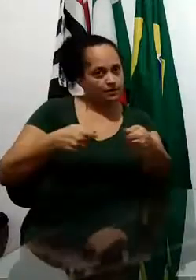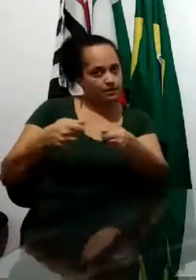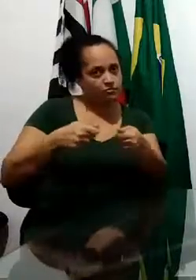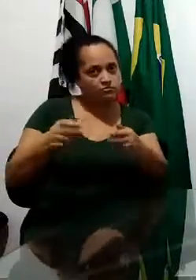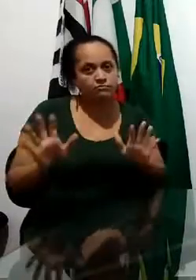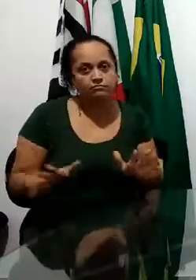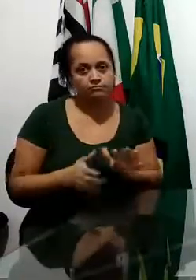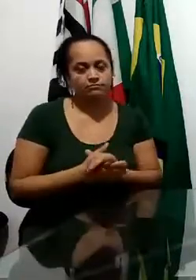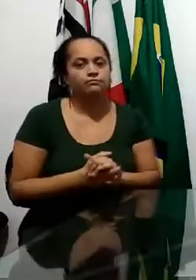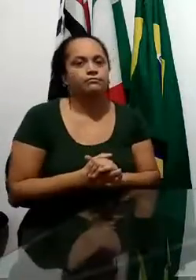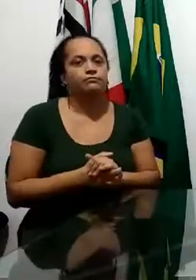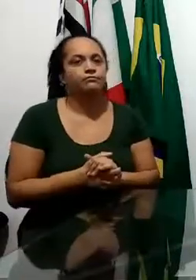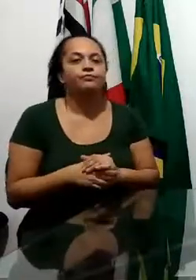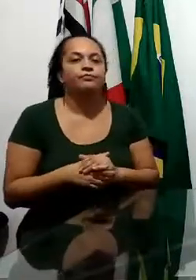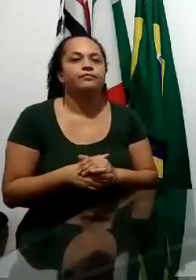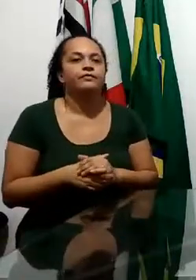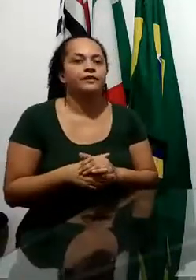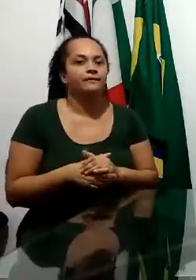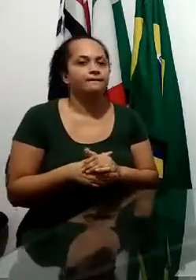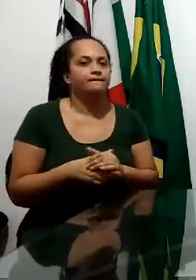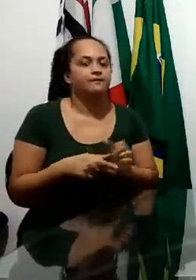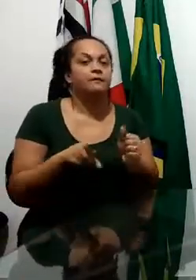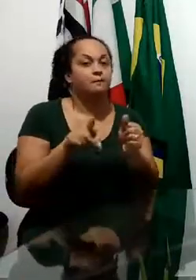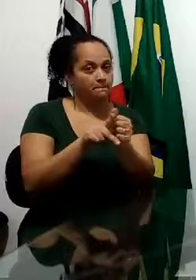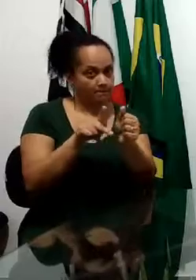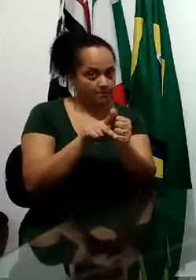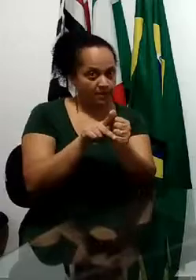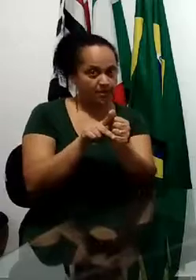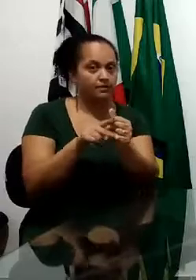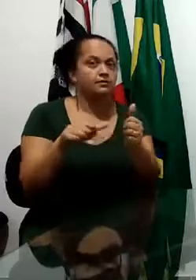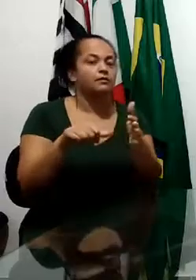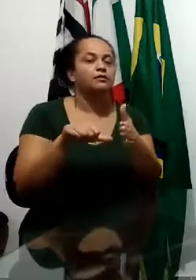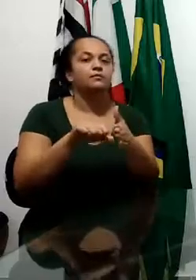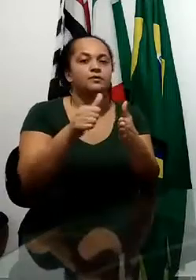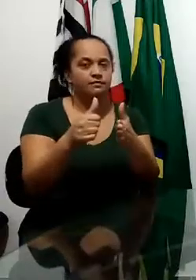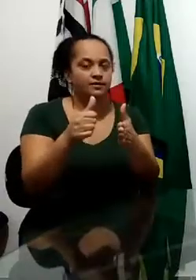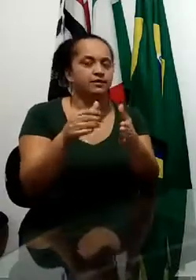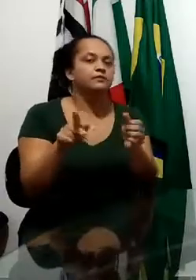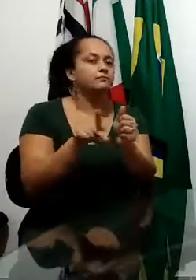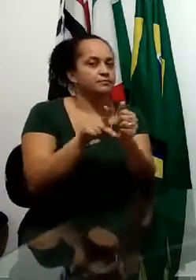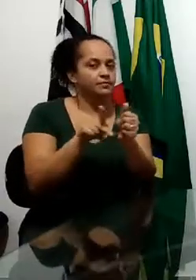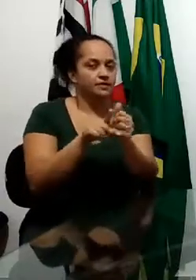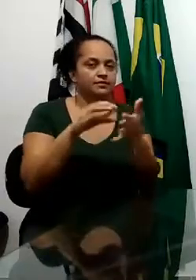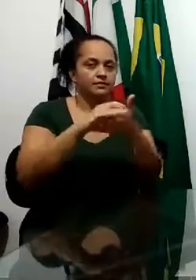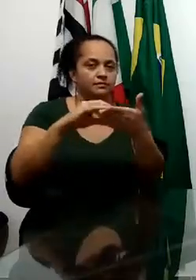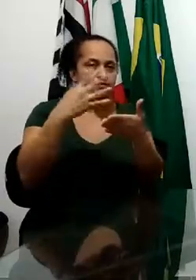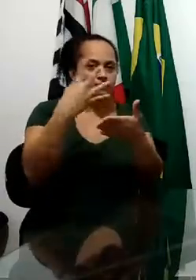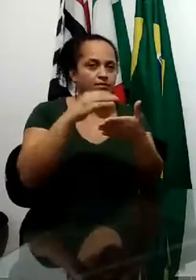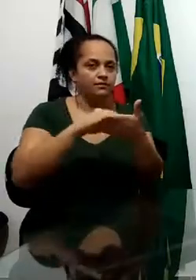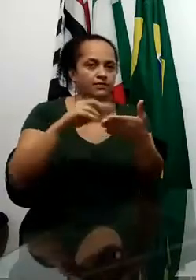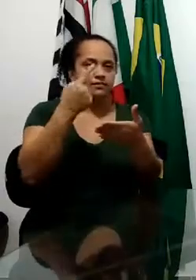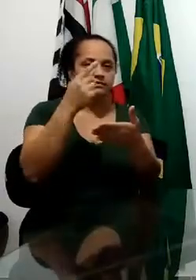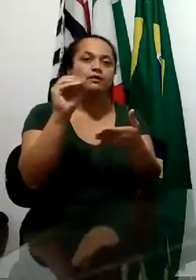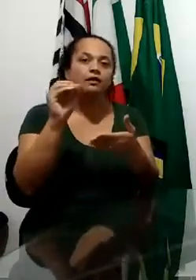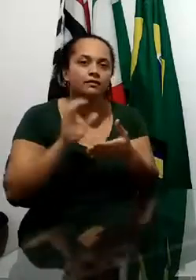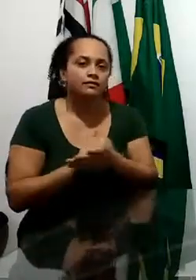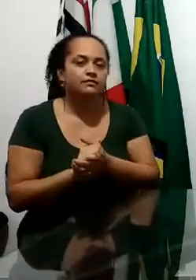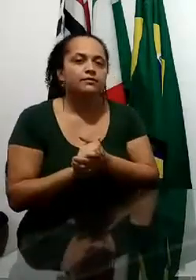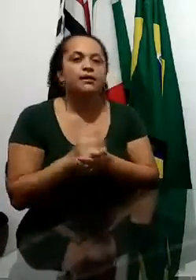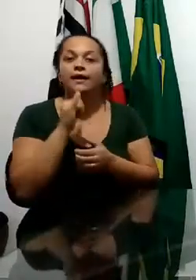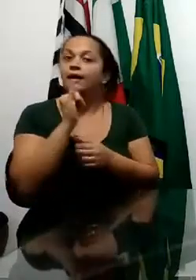Inclusive, Pedro, em primeira carta de Pedro, capítulo 4, verso 10, ele diz assim: